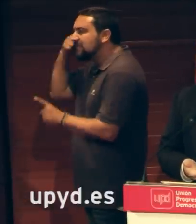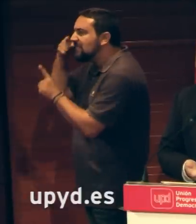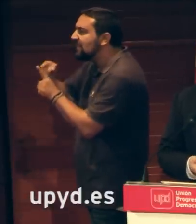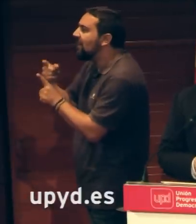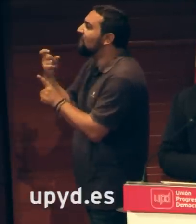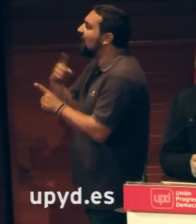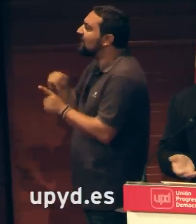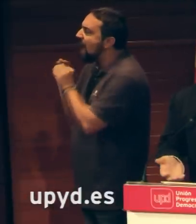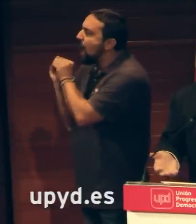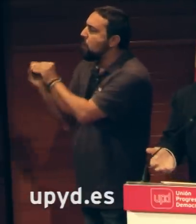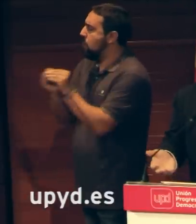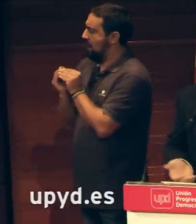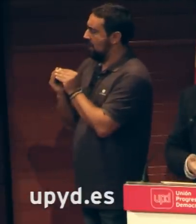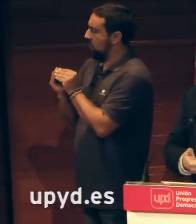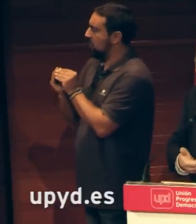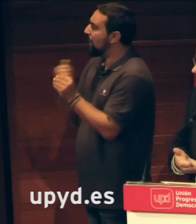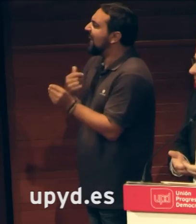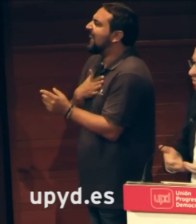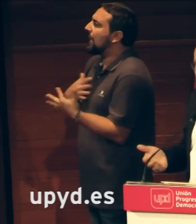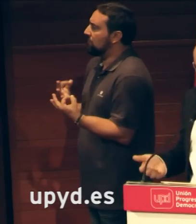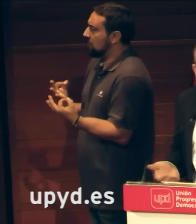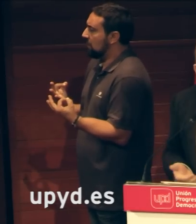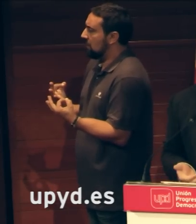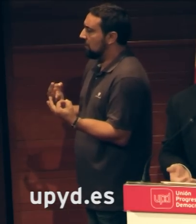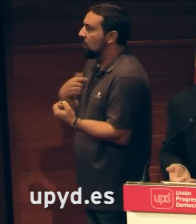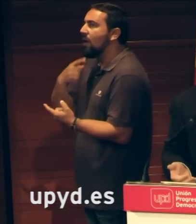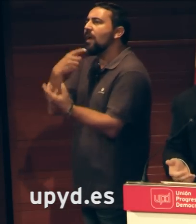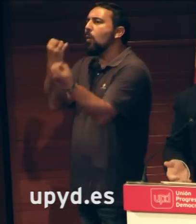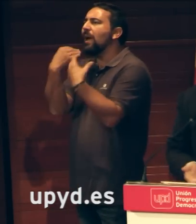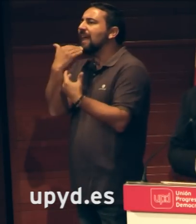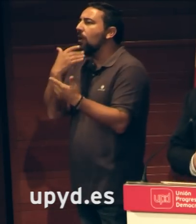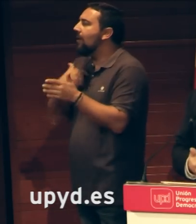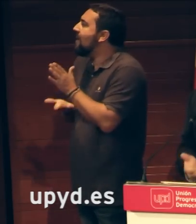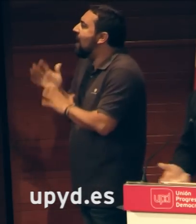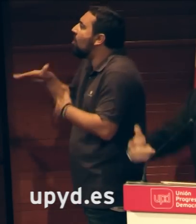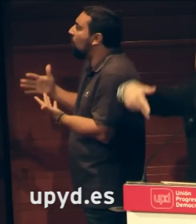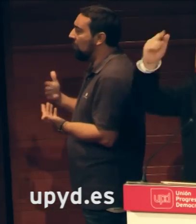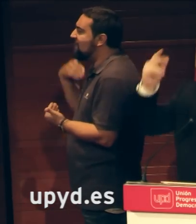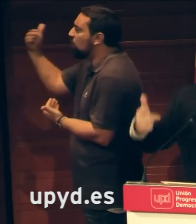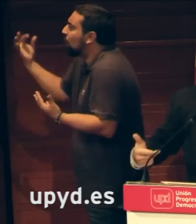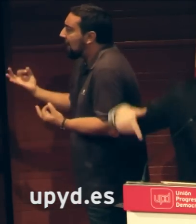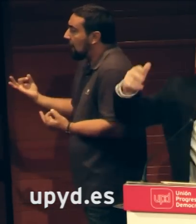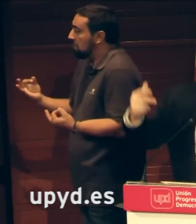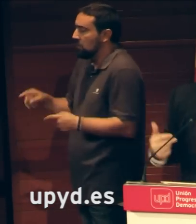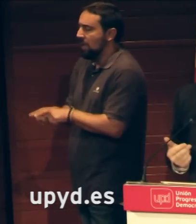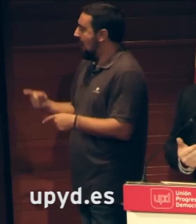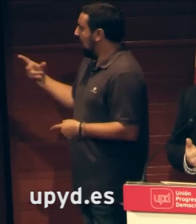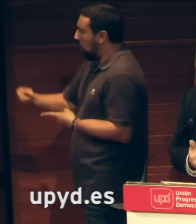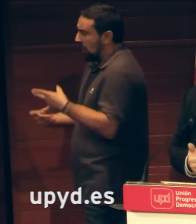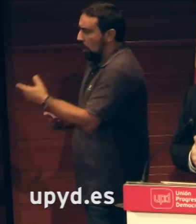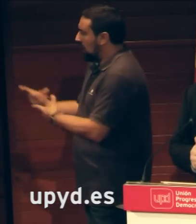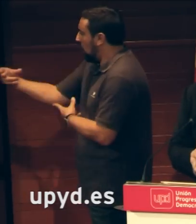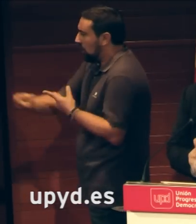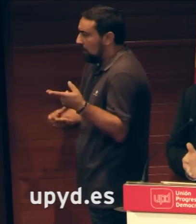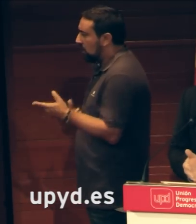de acuerdo sobre qué sociedad queremos ser. Aquí nadie nos cuenta hacia dónde vamos. Aquí parece que recortamos por aquí, recortamos por allá.